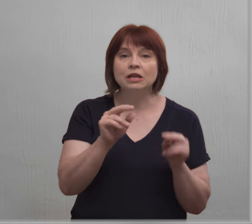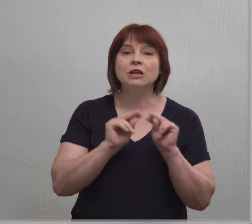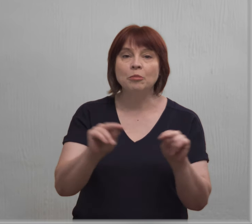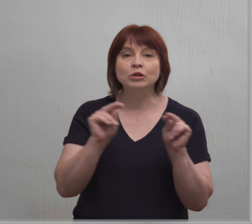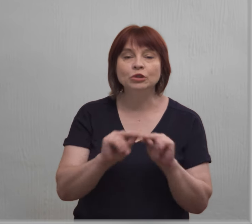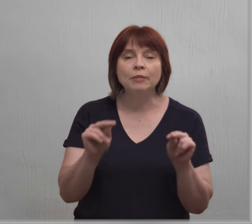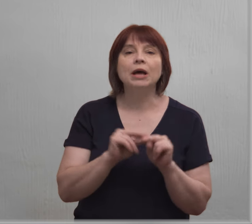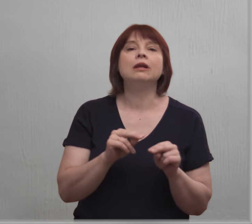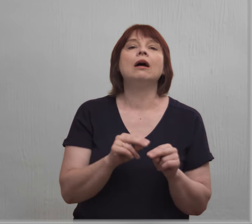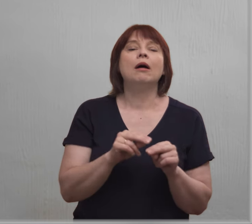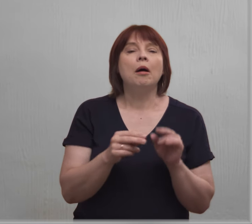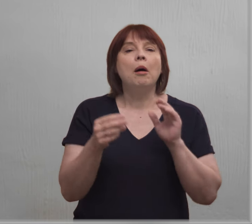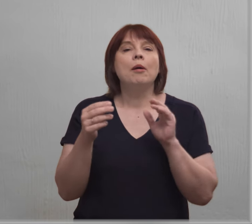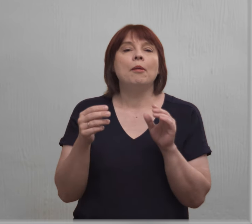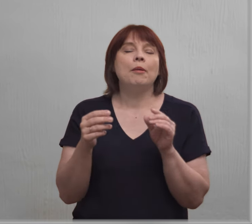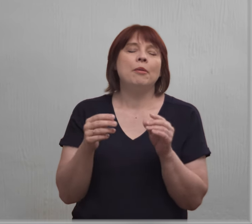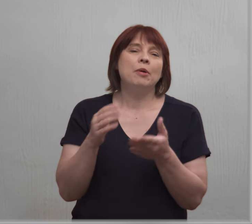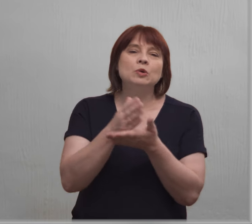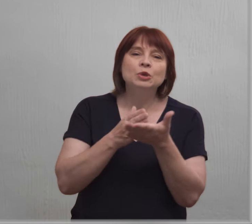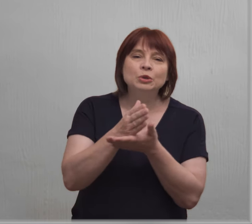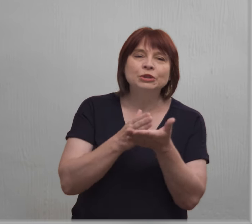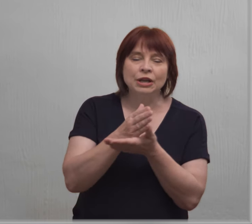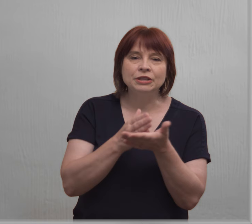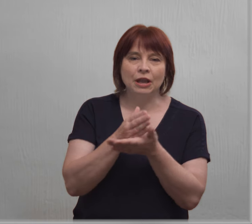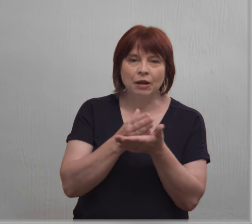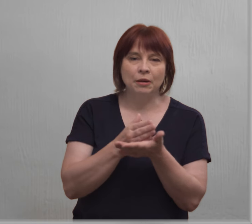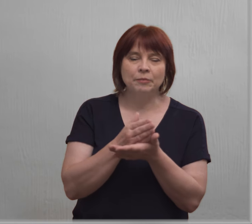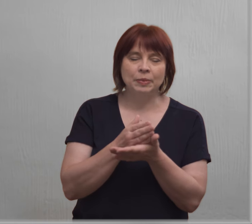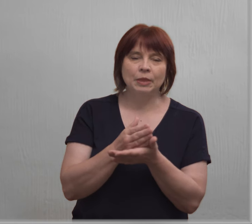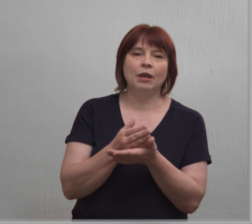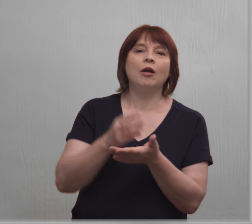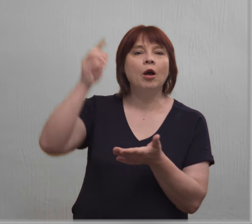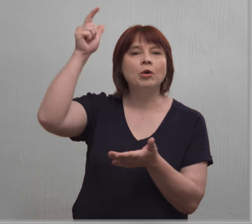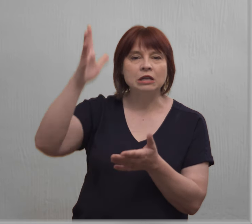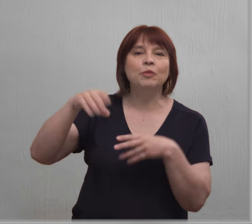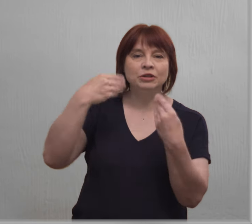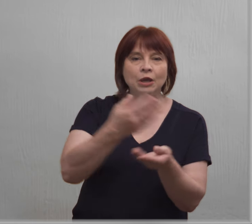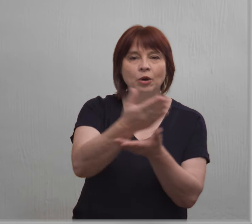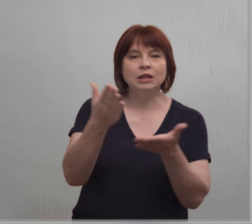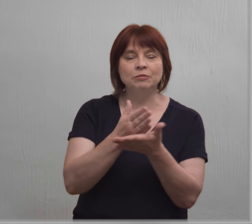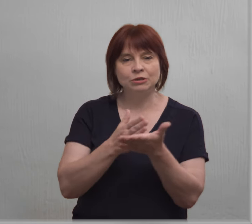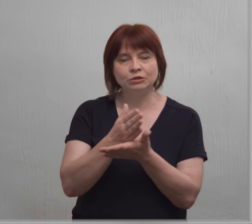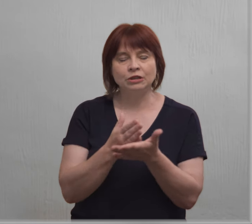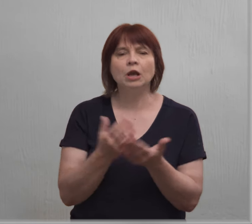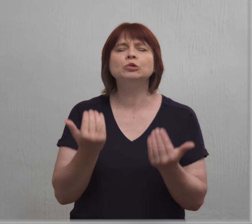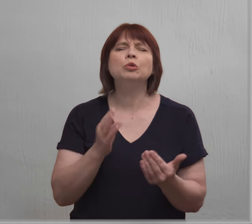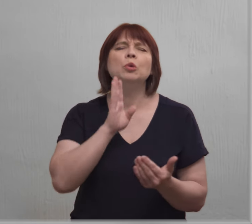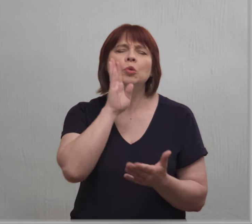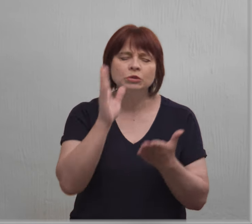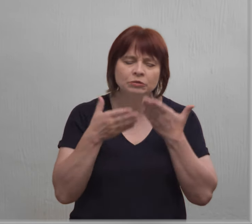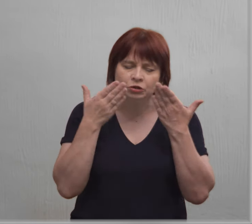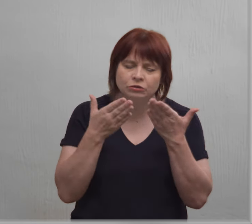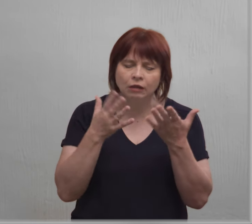то есть призвание наше в Господе. И хотел бы прочитать то, что я сегодня с утра читал и для себя очень серьезно